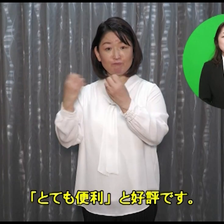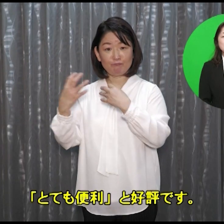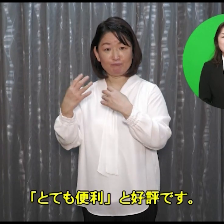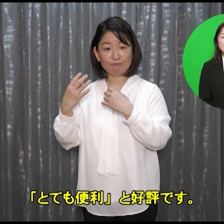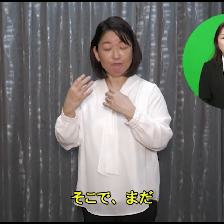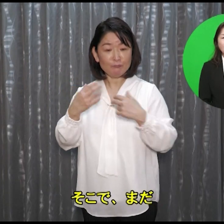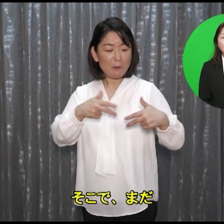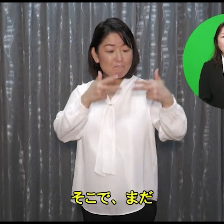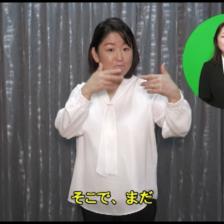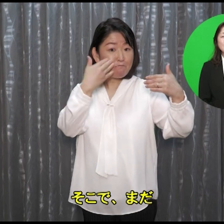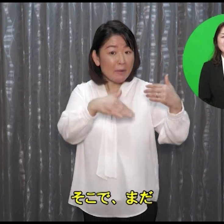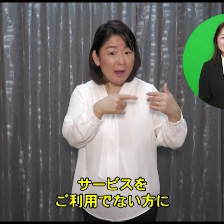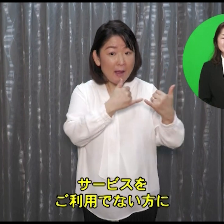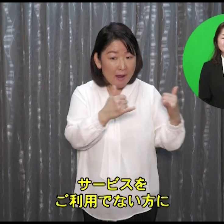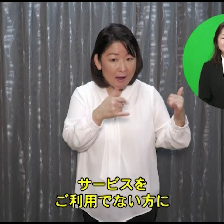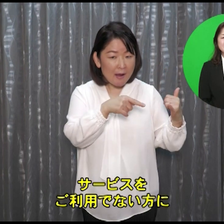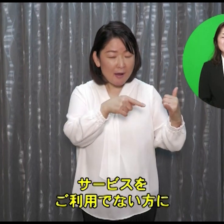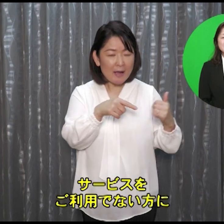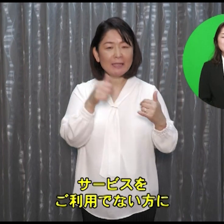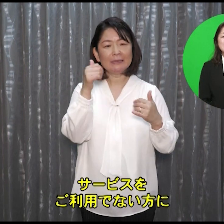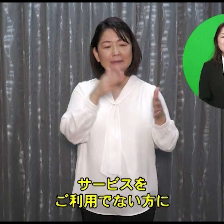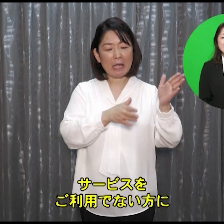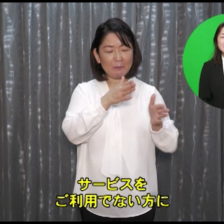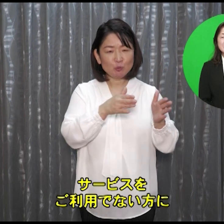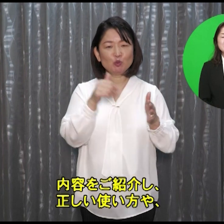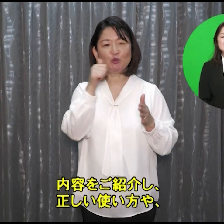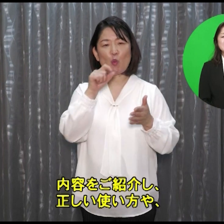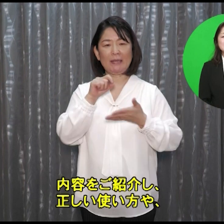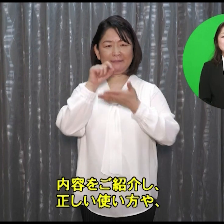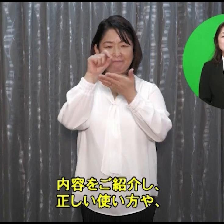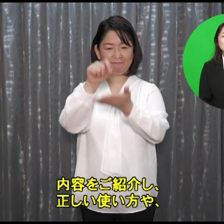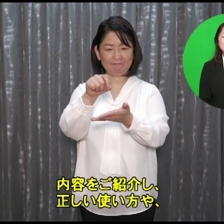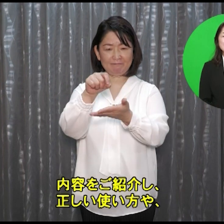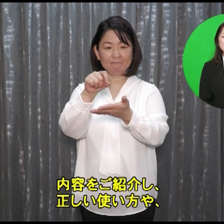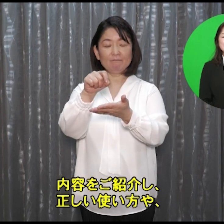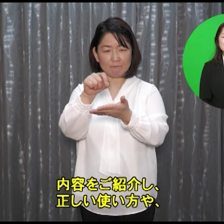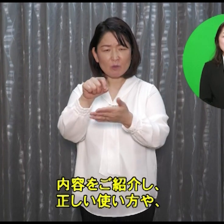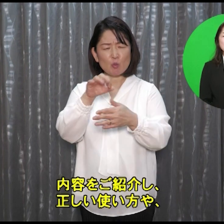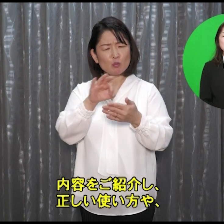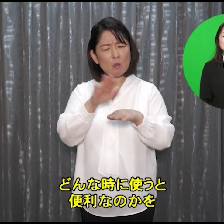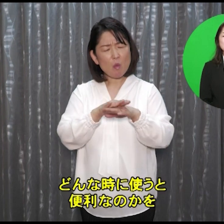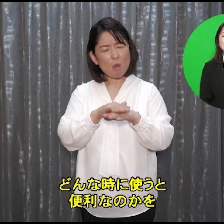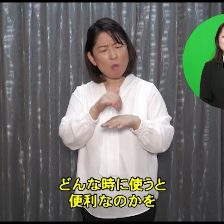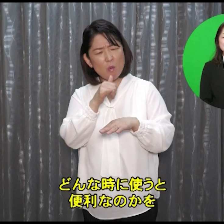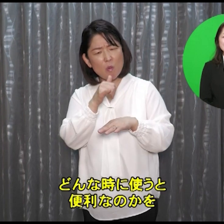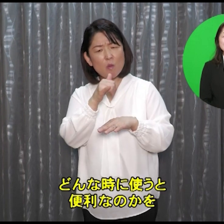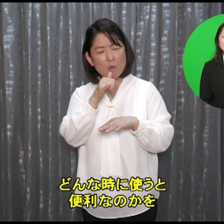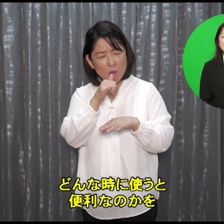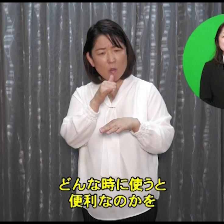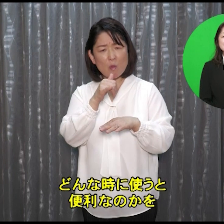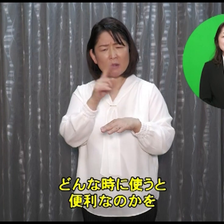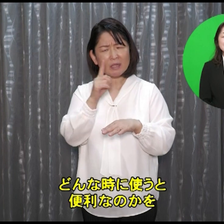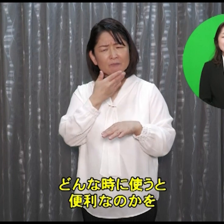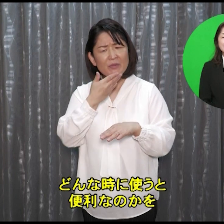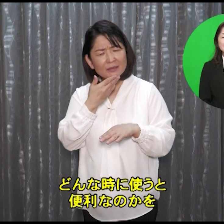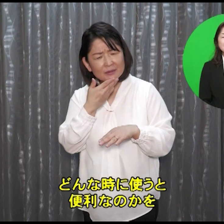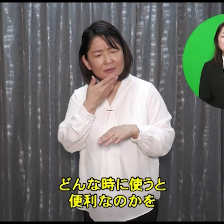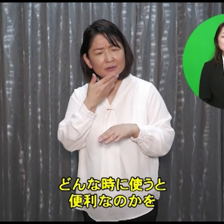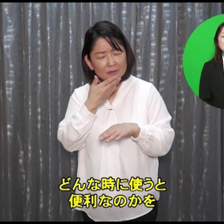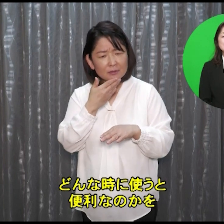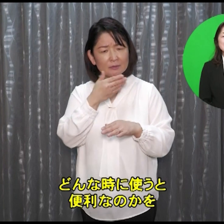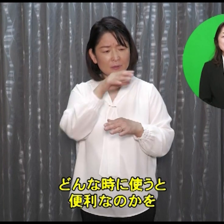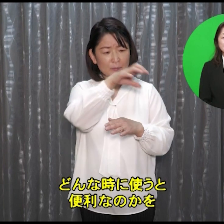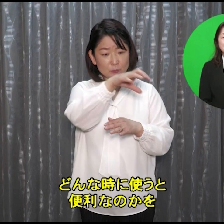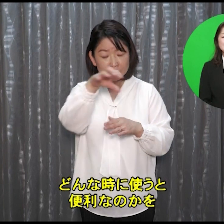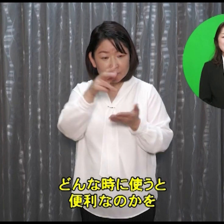にとても便利と好評です。そこでまだサービスをご利用でない方に内容をご紹介し、正しい使い方やどん